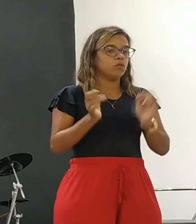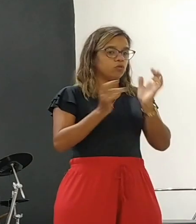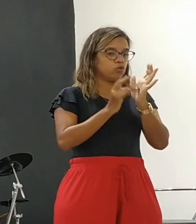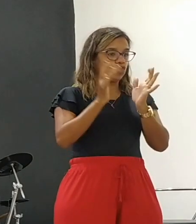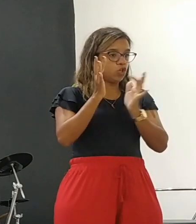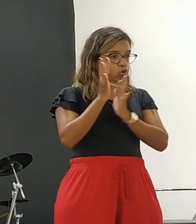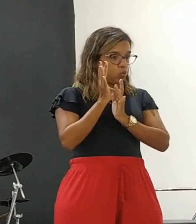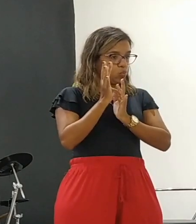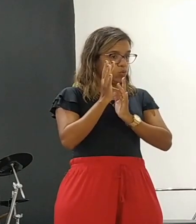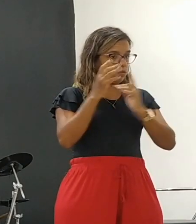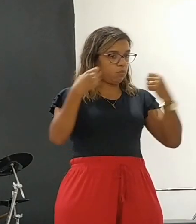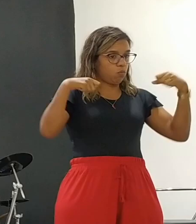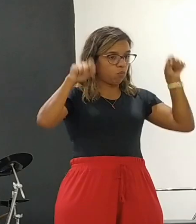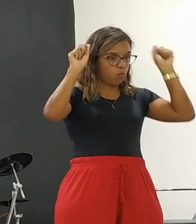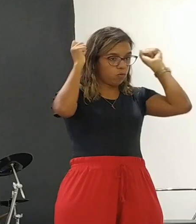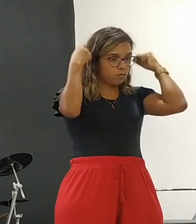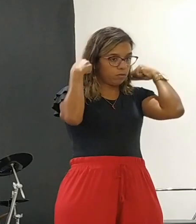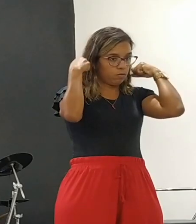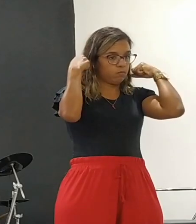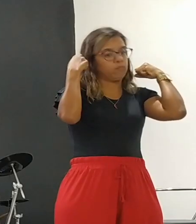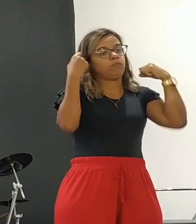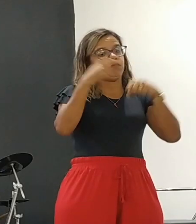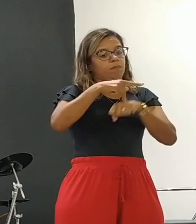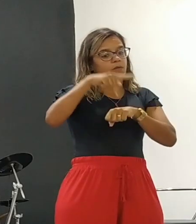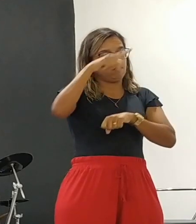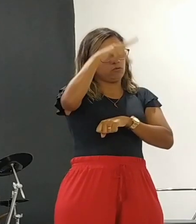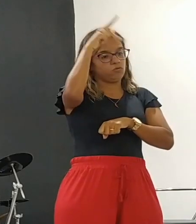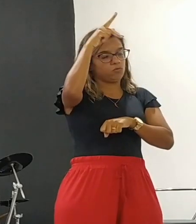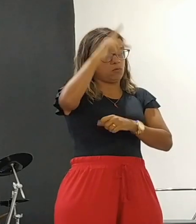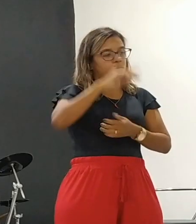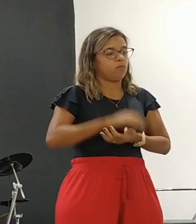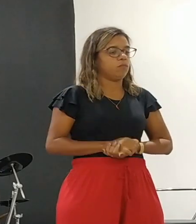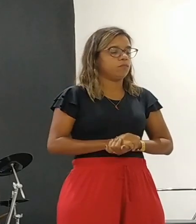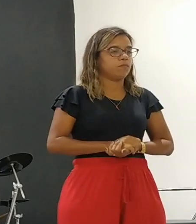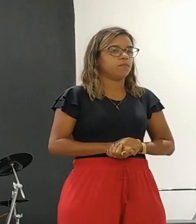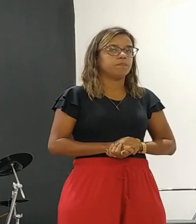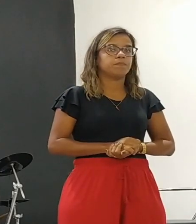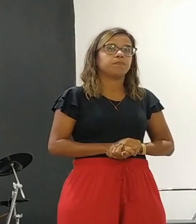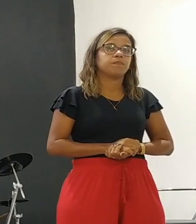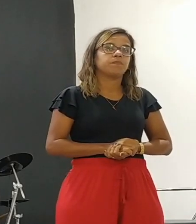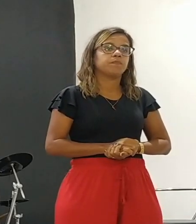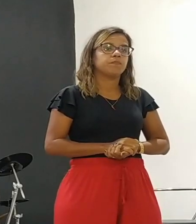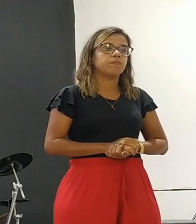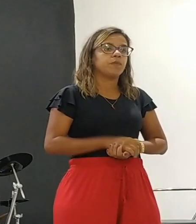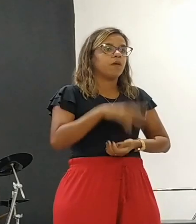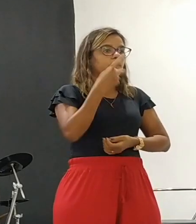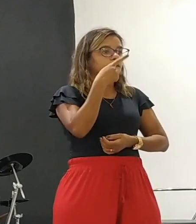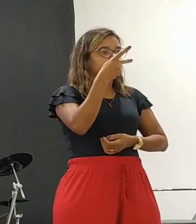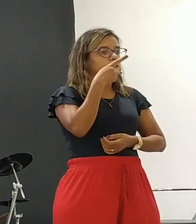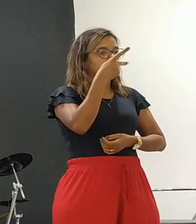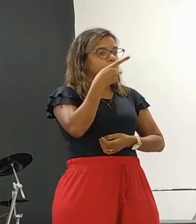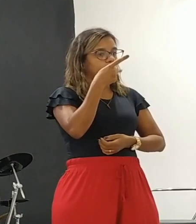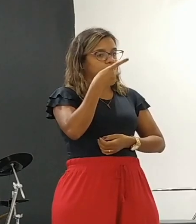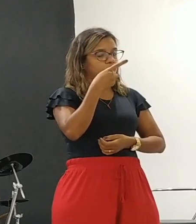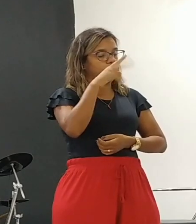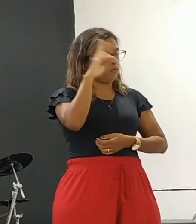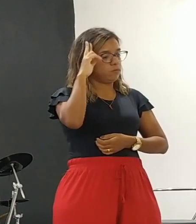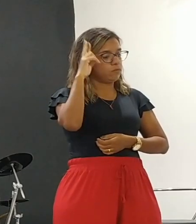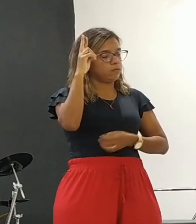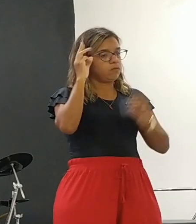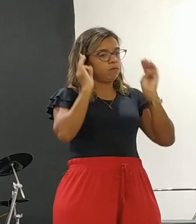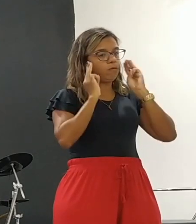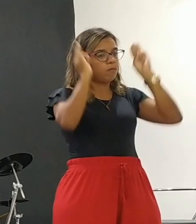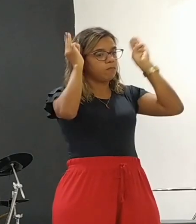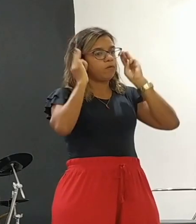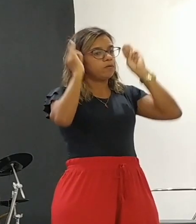o Cordeiro Pascual. Vejamos bem, diz assim a palavra: e falou o Senhor a Moisés e a Arão